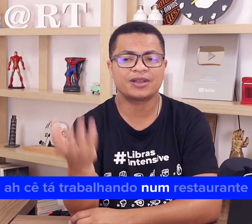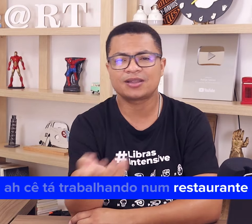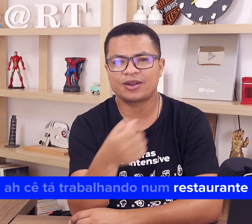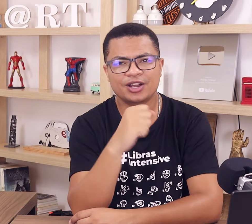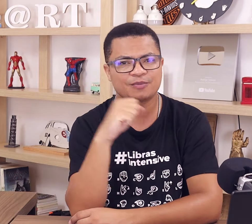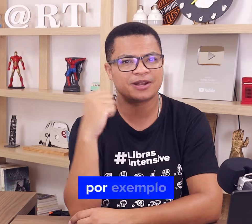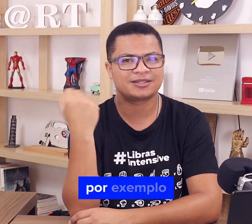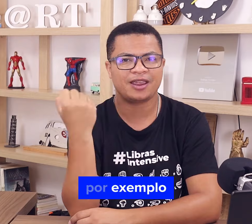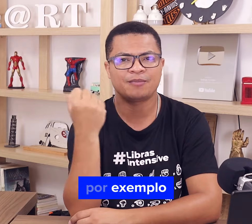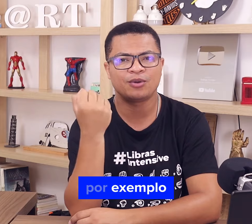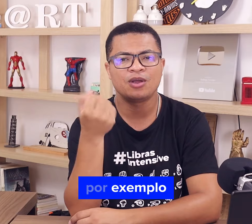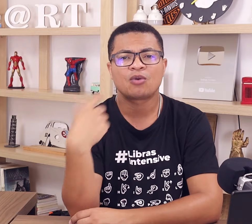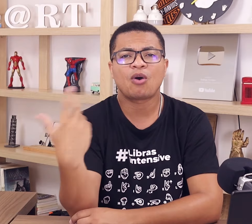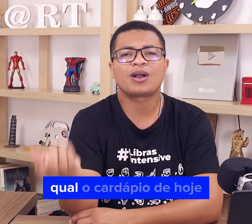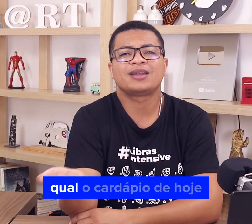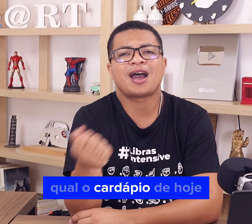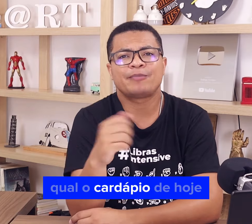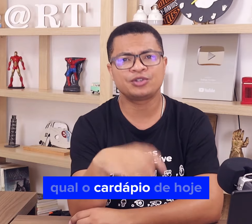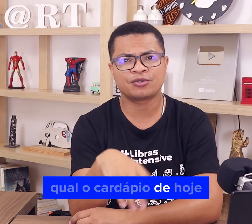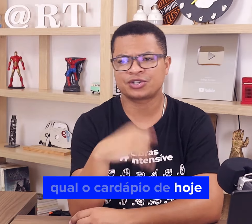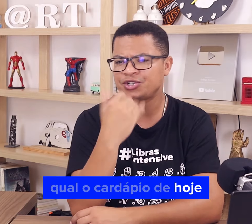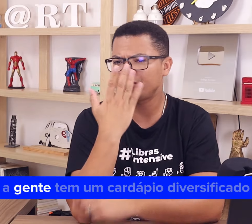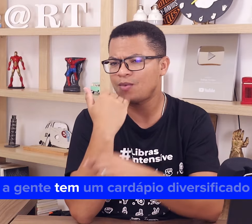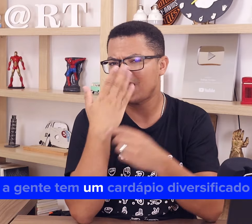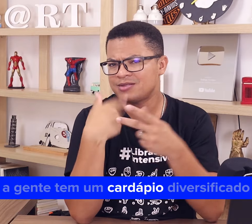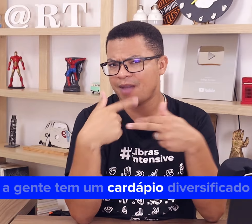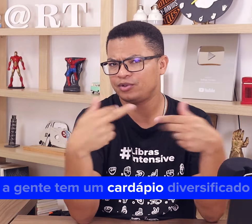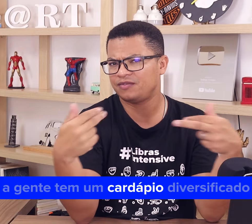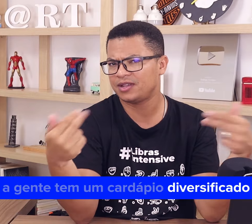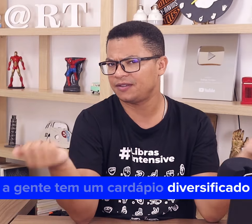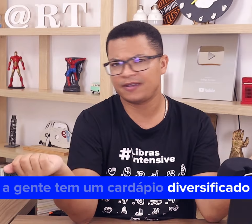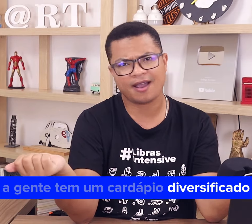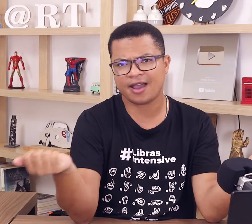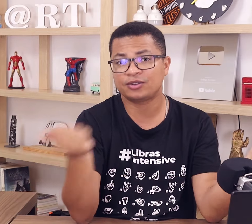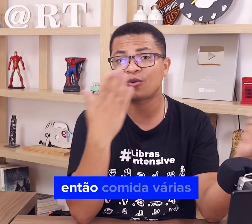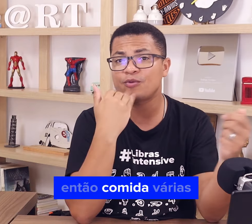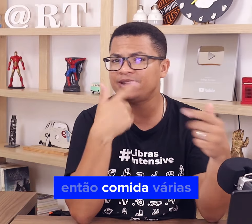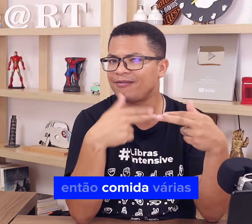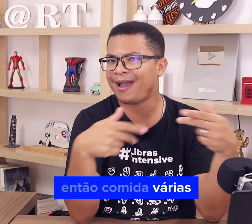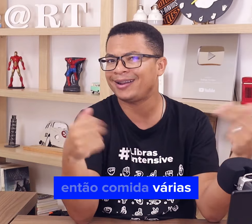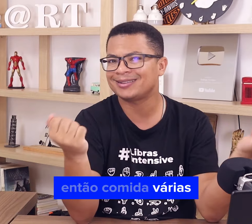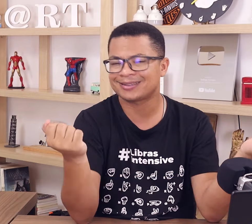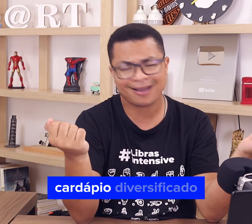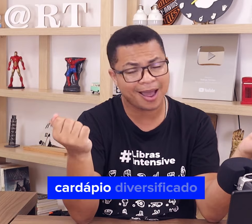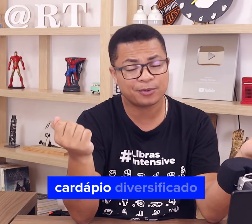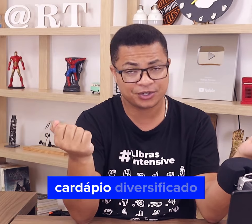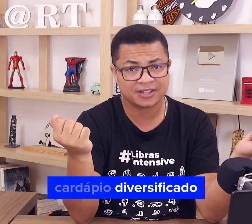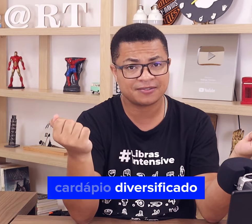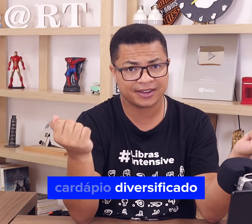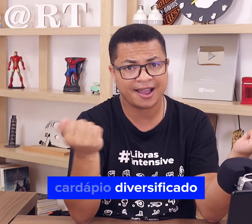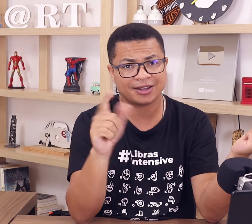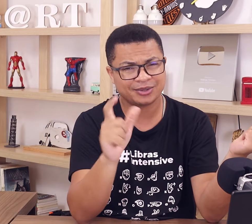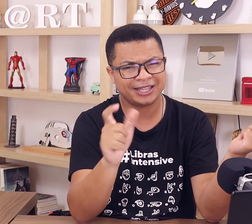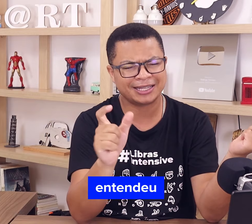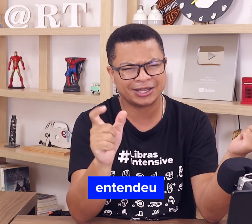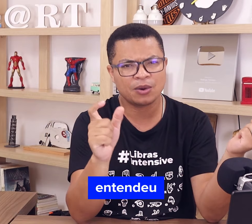num restaurante, por exemplo. Qual o cardápio de hoje? A gente tem um cardápio diversificado. Então, comida várias. Cardápio diversificado. Entendeu?